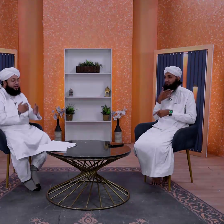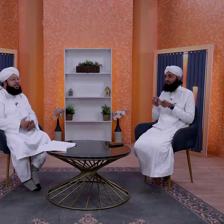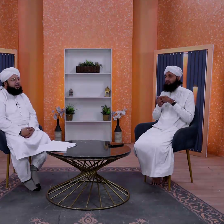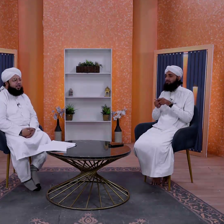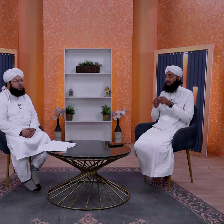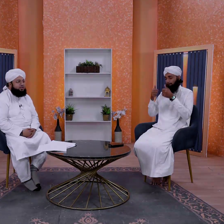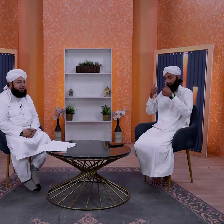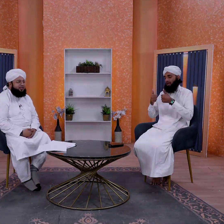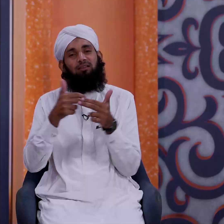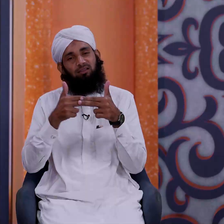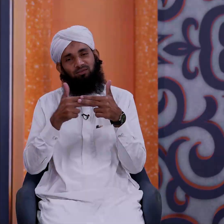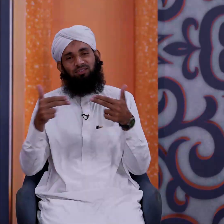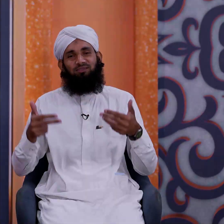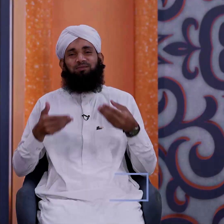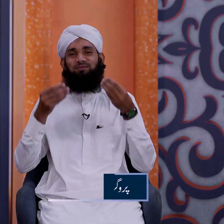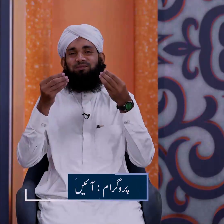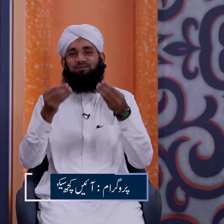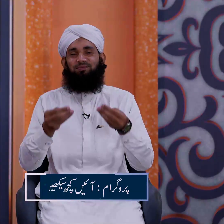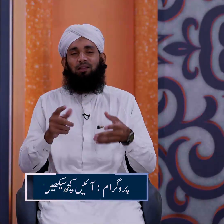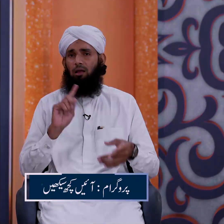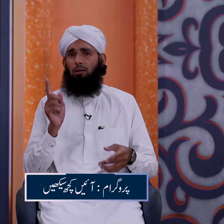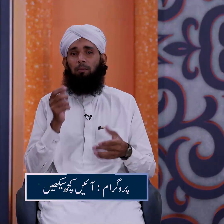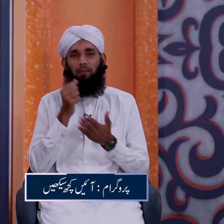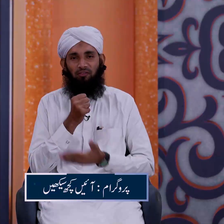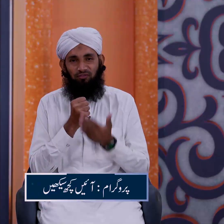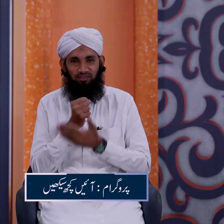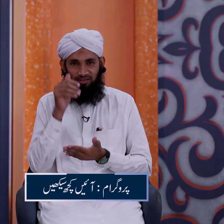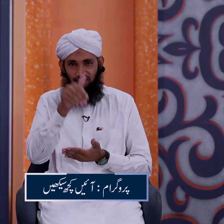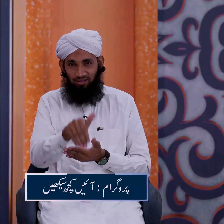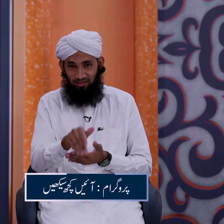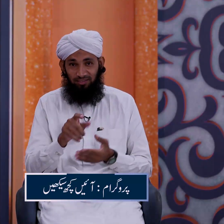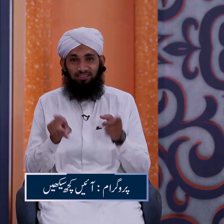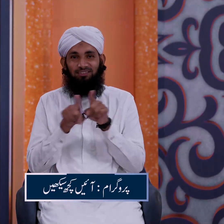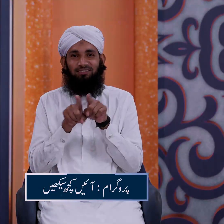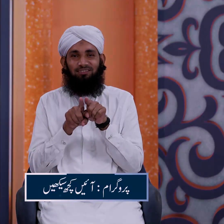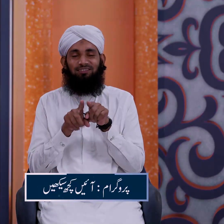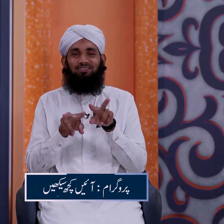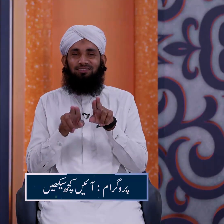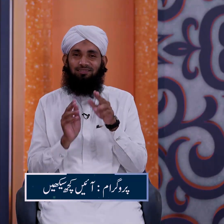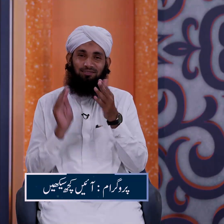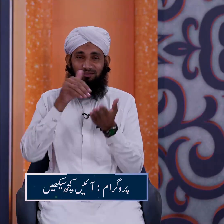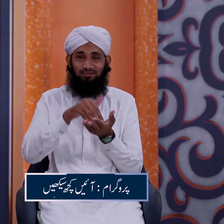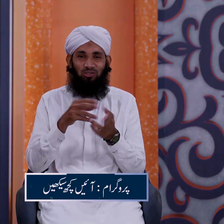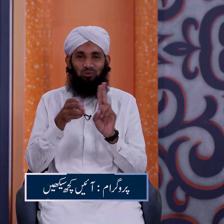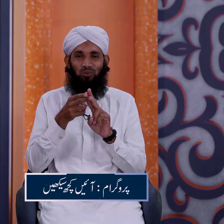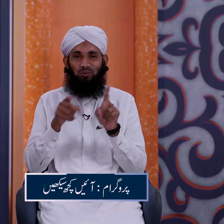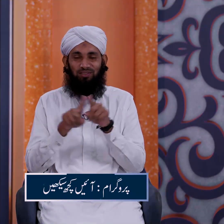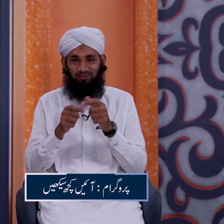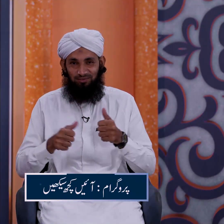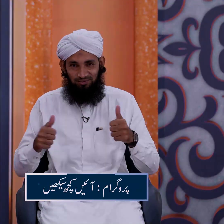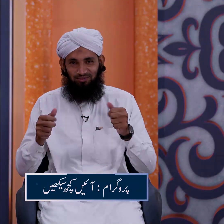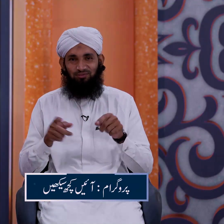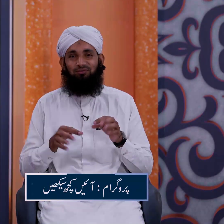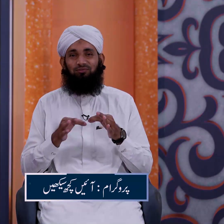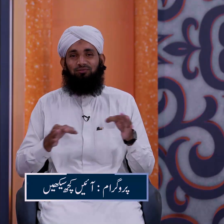وہ بیٹھنے کے تعلق سے. ہم بڑی بڑی محفلوں میں جاتے ہیں, بڑے اچھے مقامات پر جاتے ہیں, دوستوں کے ساتھ بیٹھتے ہیں, گھر والوں کے